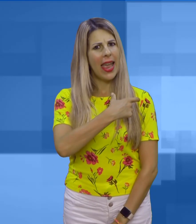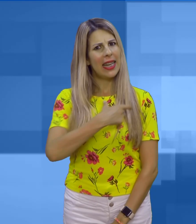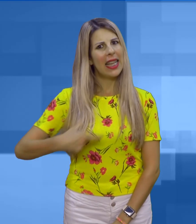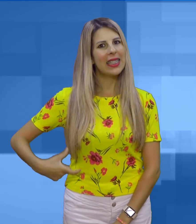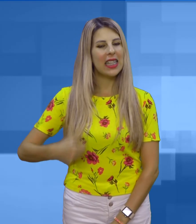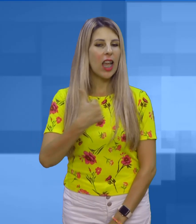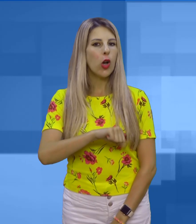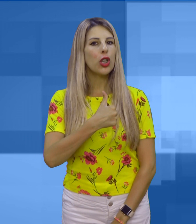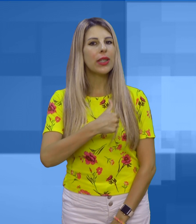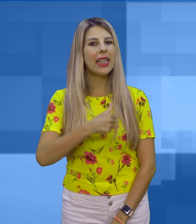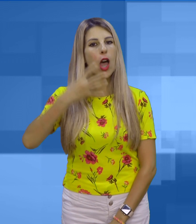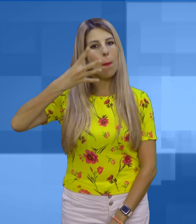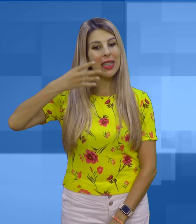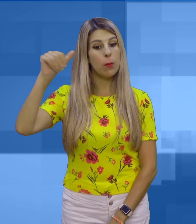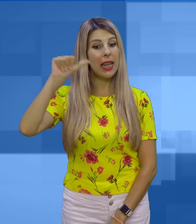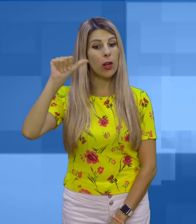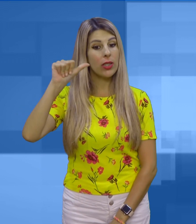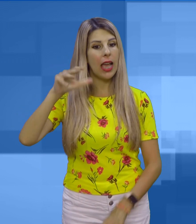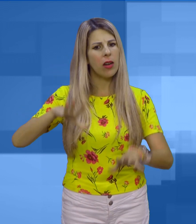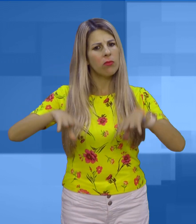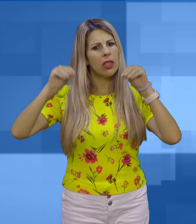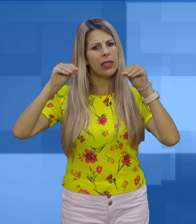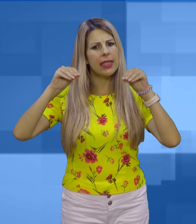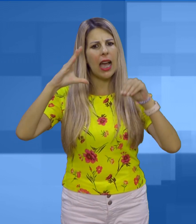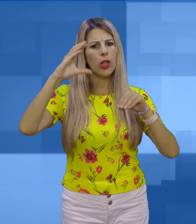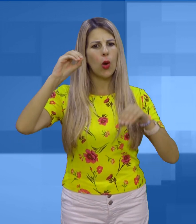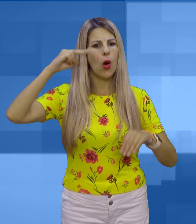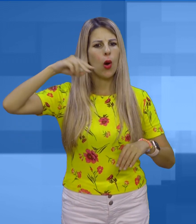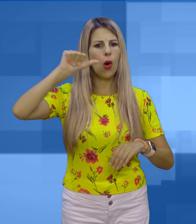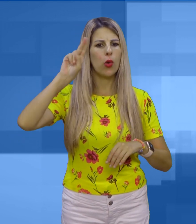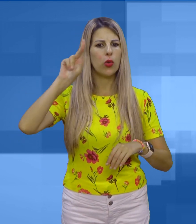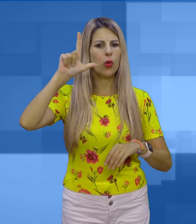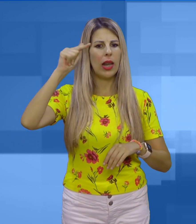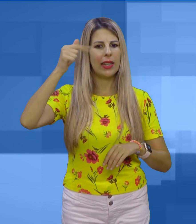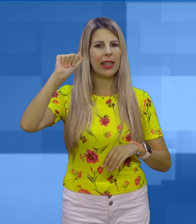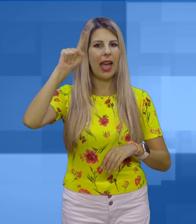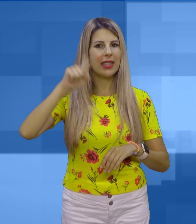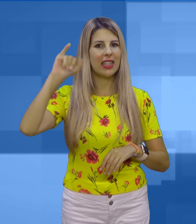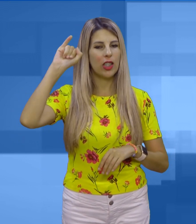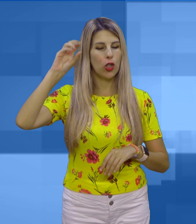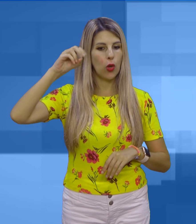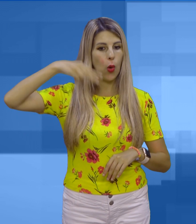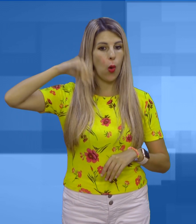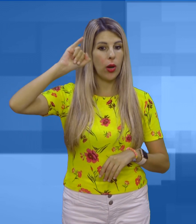Il sindaco di Oristano Massimiliano Sanna ha avviato le consultazioni esplorative con le parti sociali.